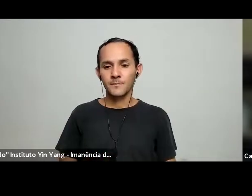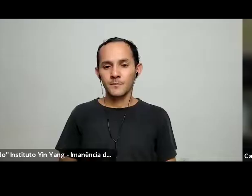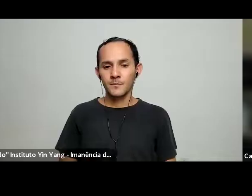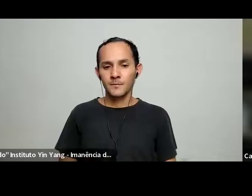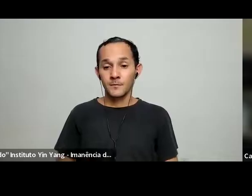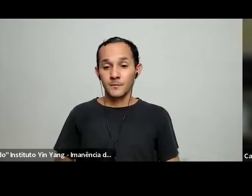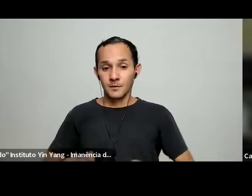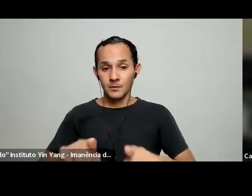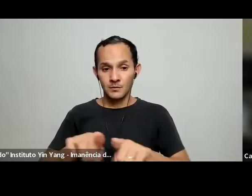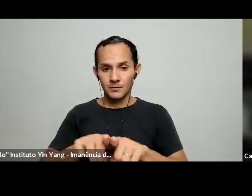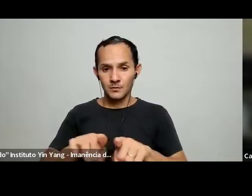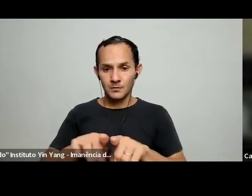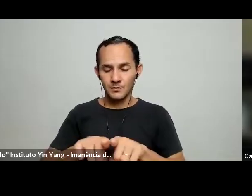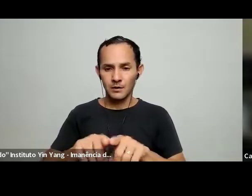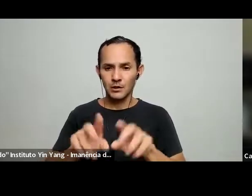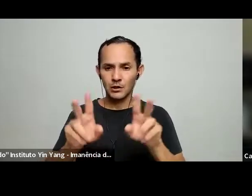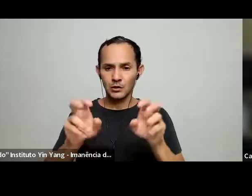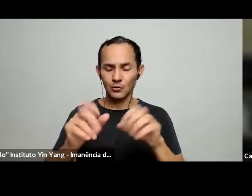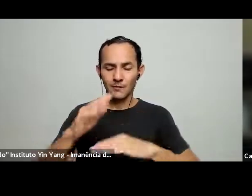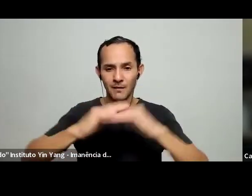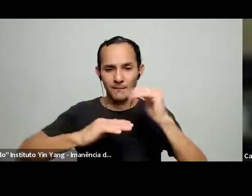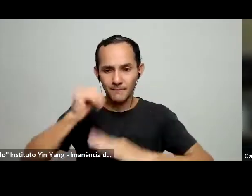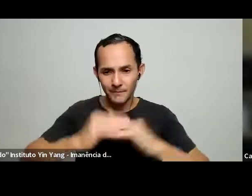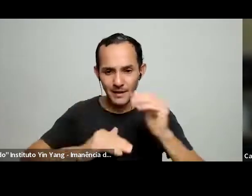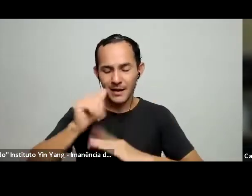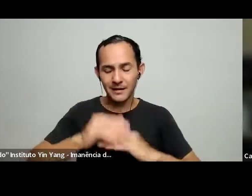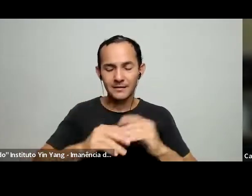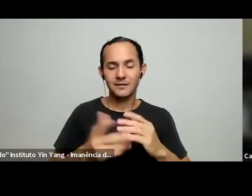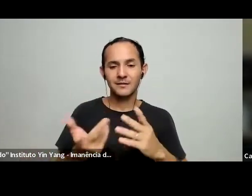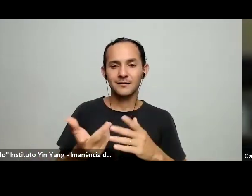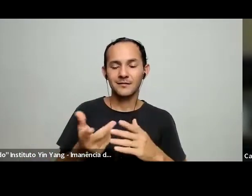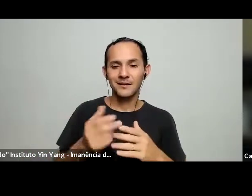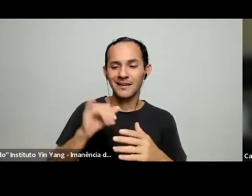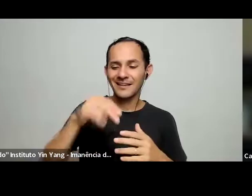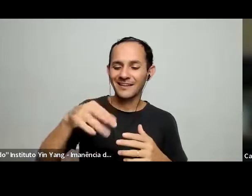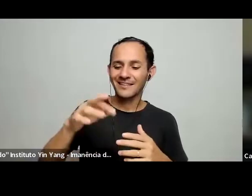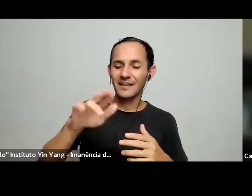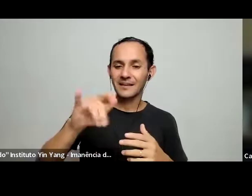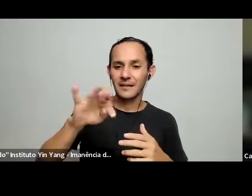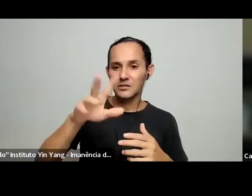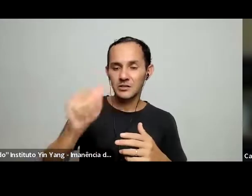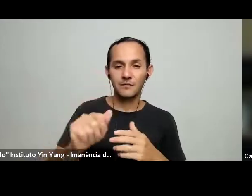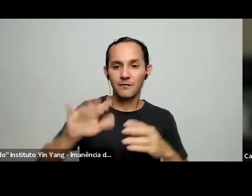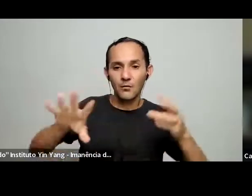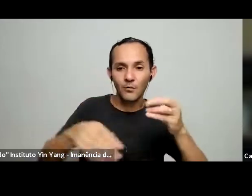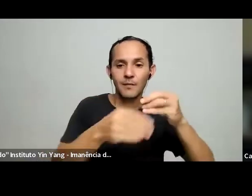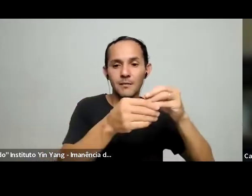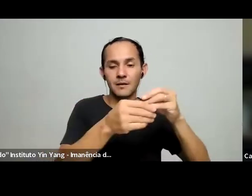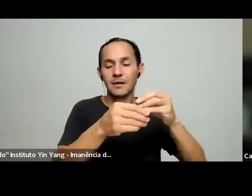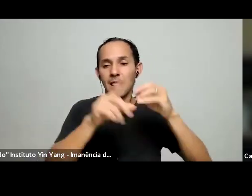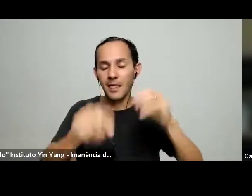E todo o espectro das práticas, das terapias complementares, né? E o modelo integrativo, que é um diálogo